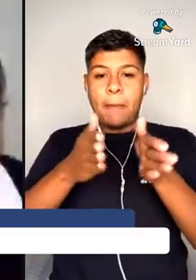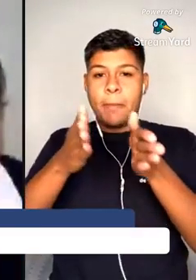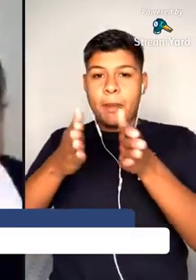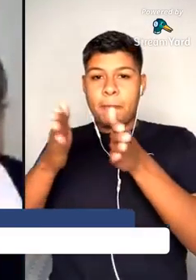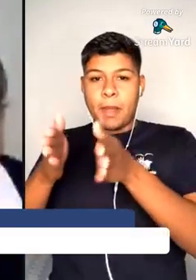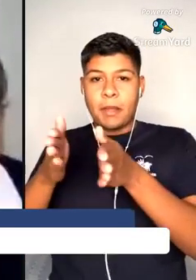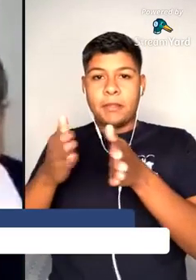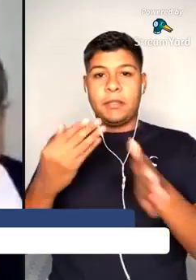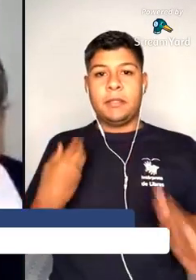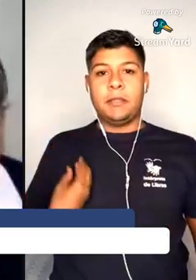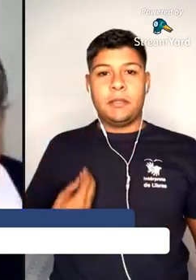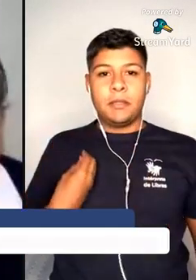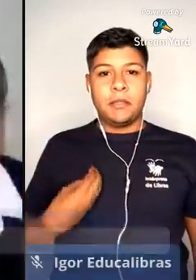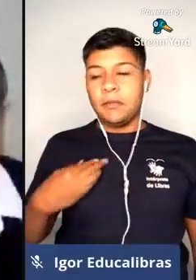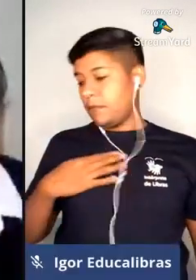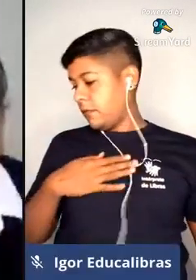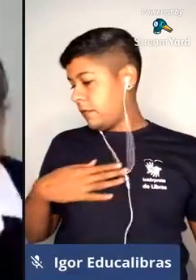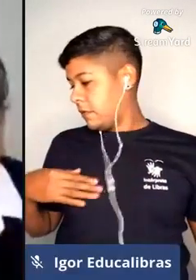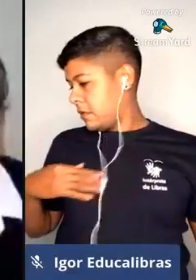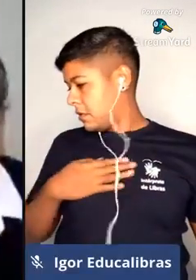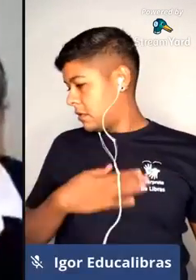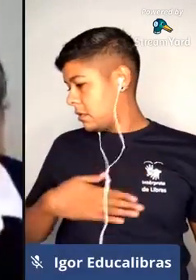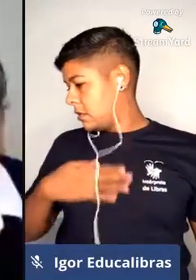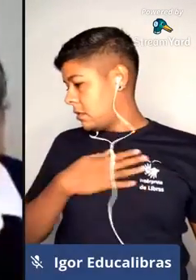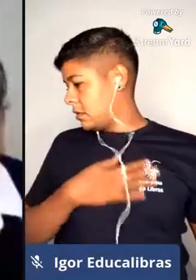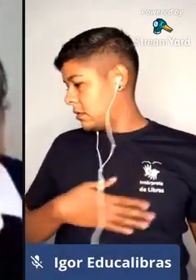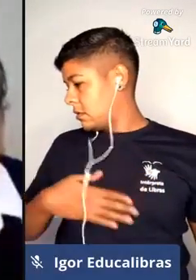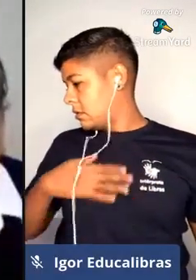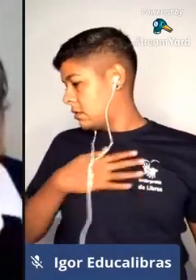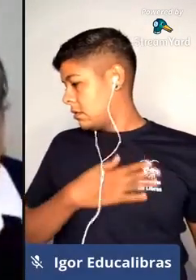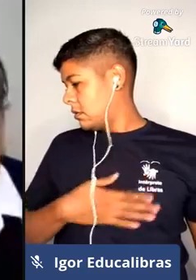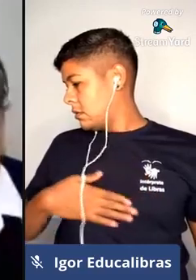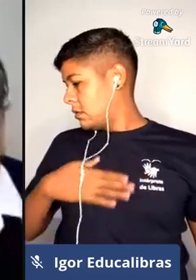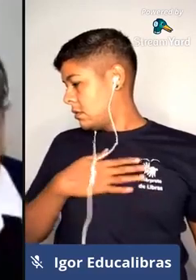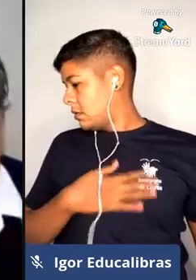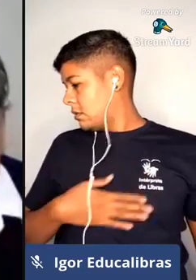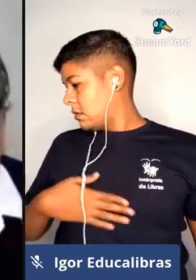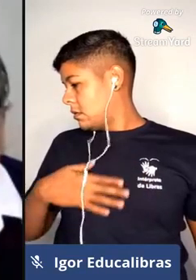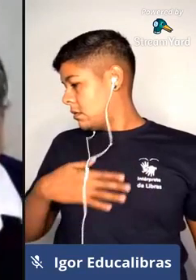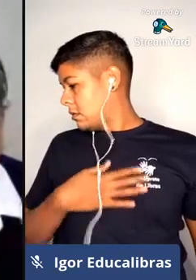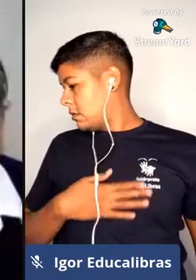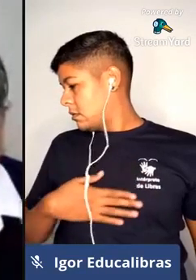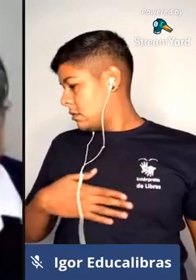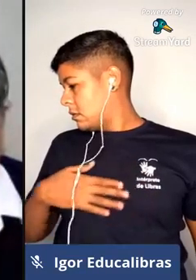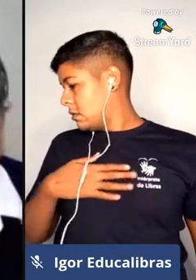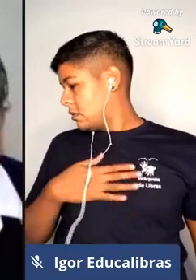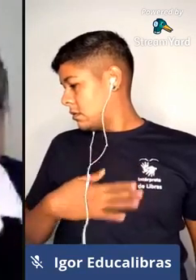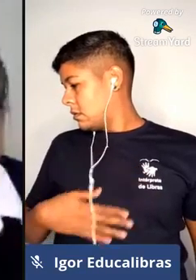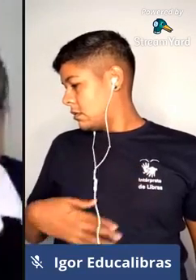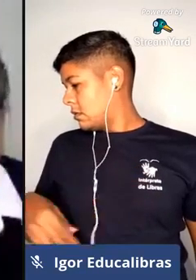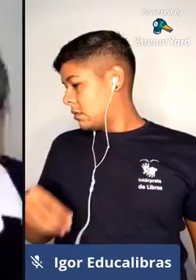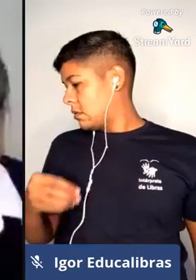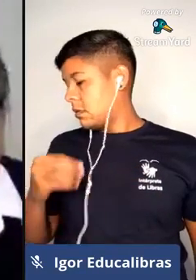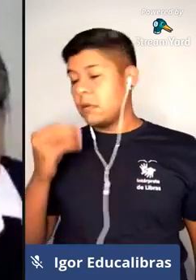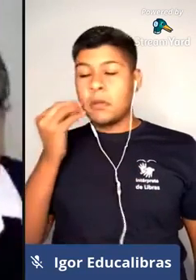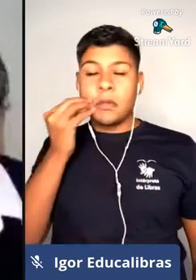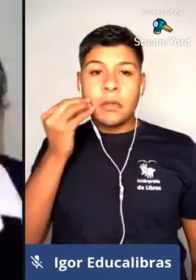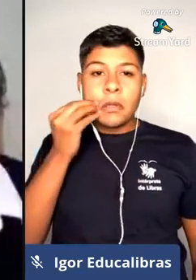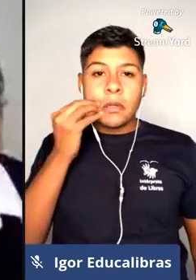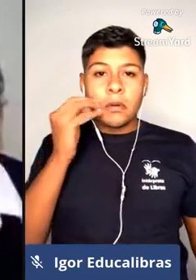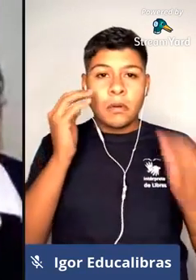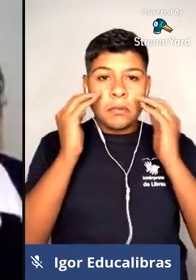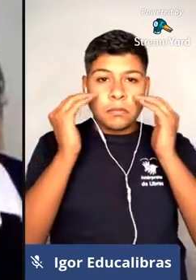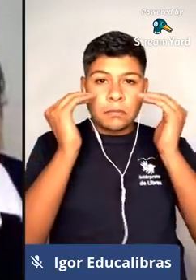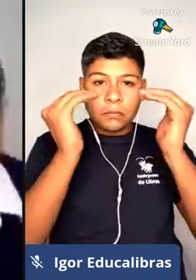cortes. Fico muito feliz, muito honrado de ter sido sempre lembrado por